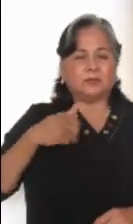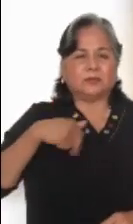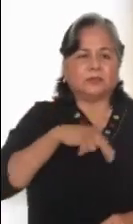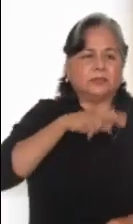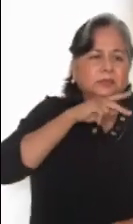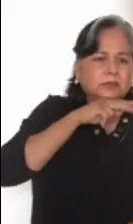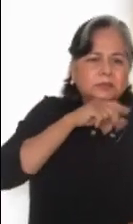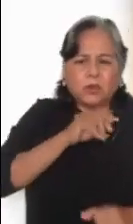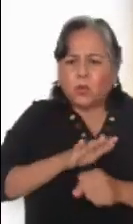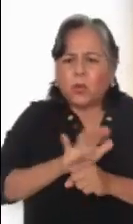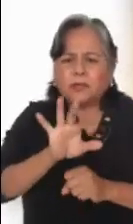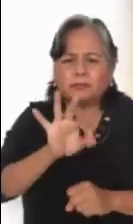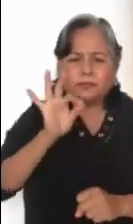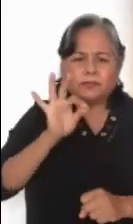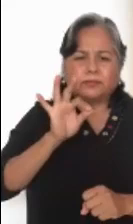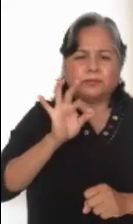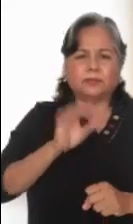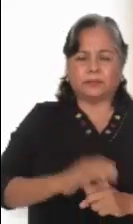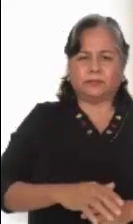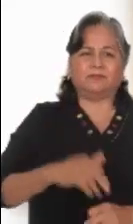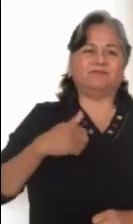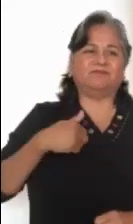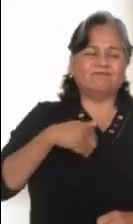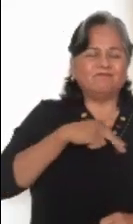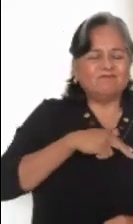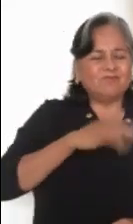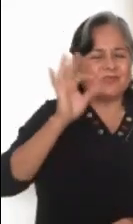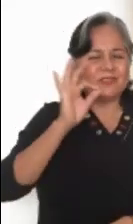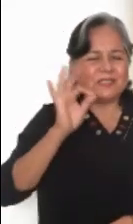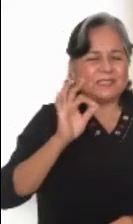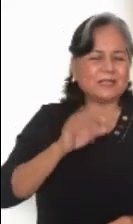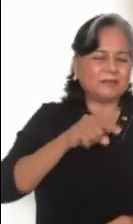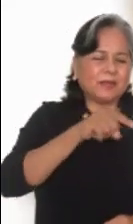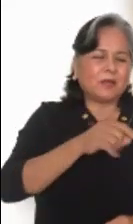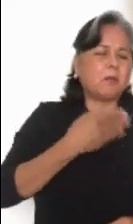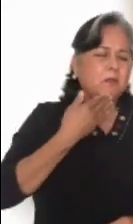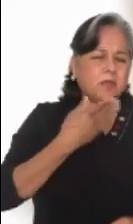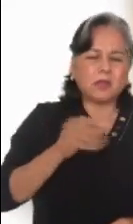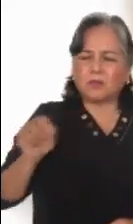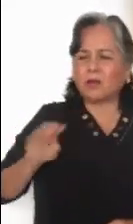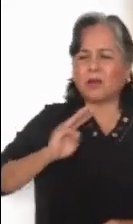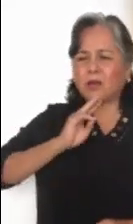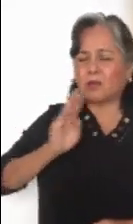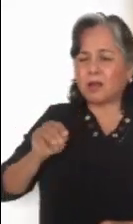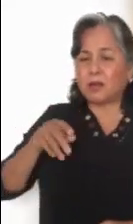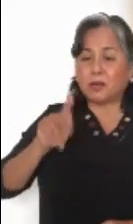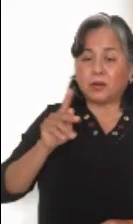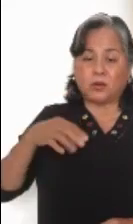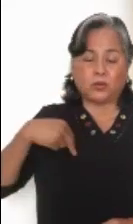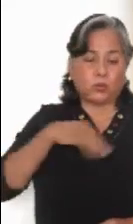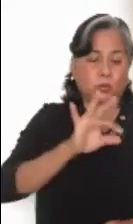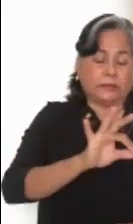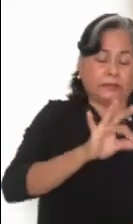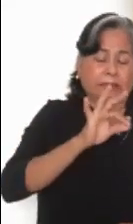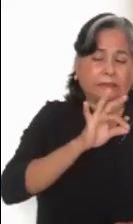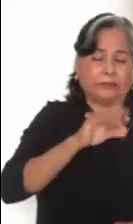tensiones. Cada elección optamos por un bien y dejamos alguna otra cosa que quisiéramos también